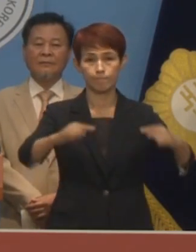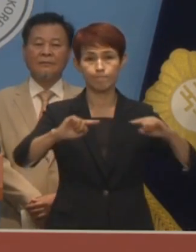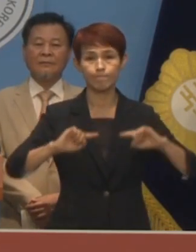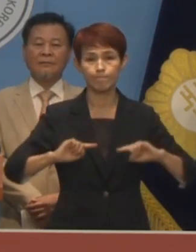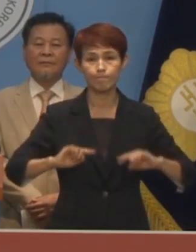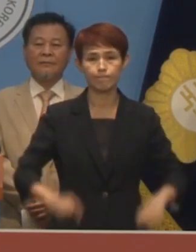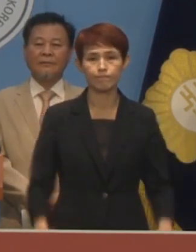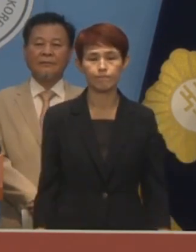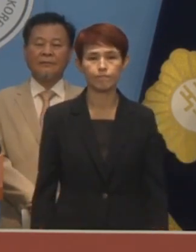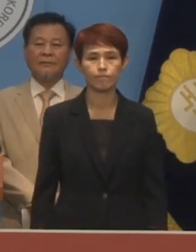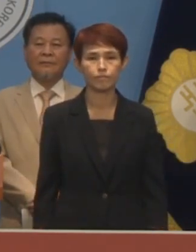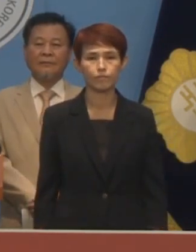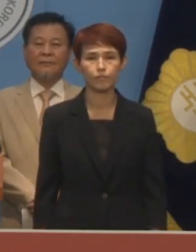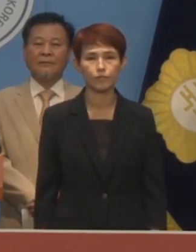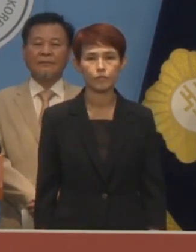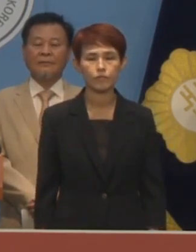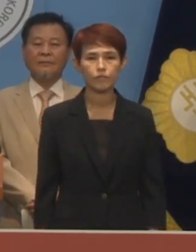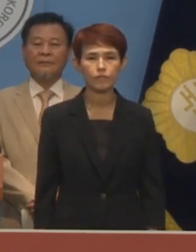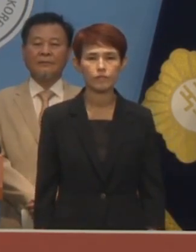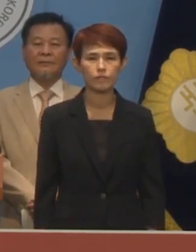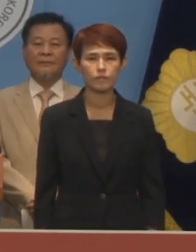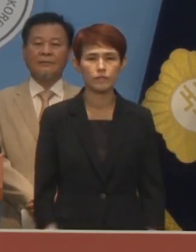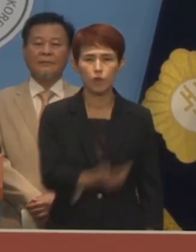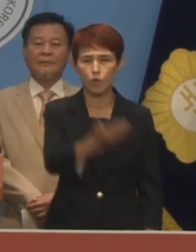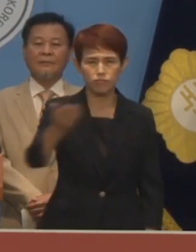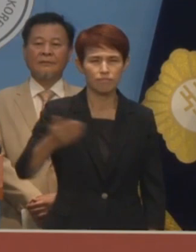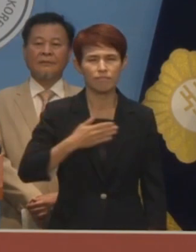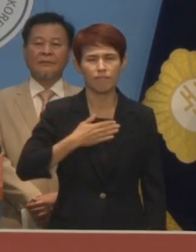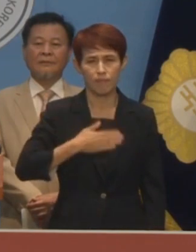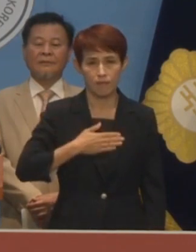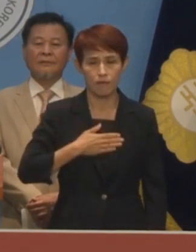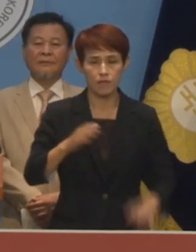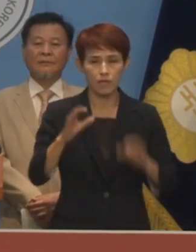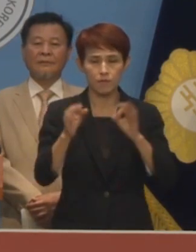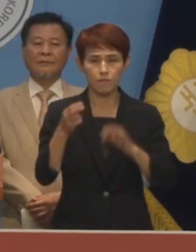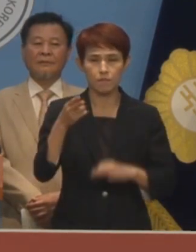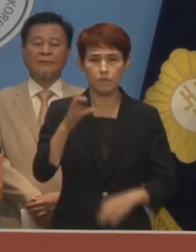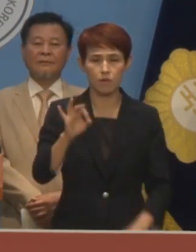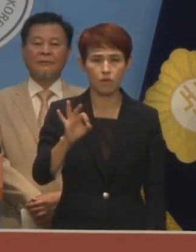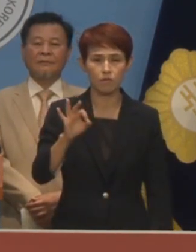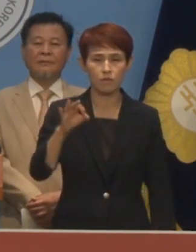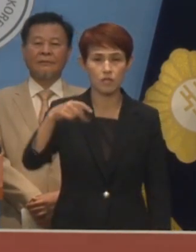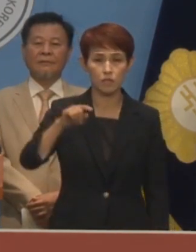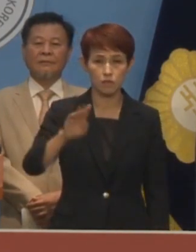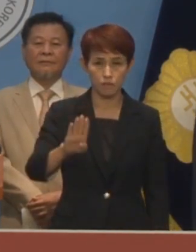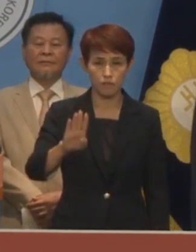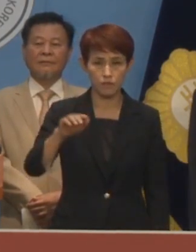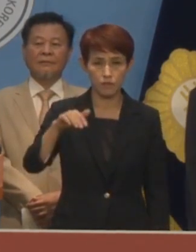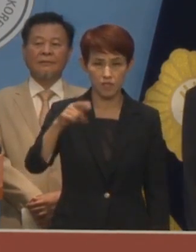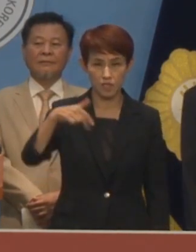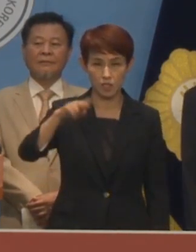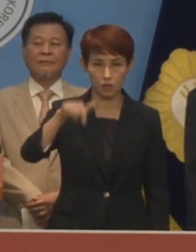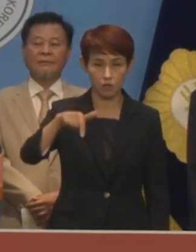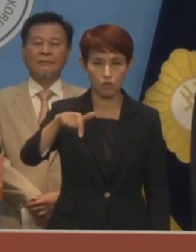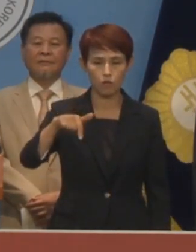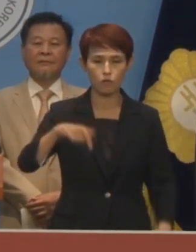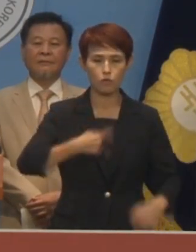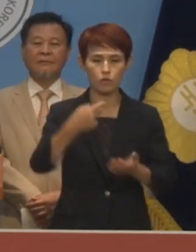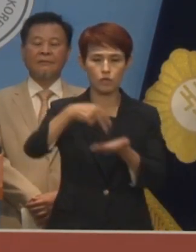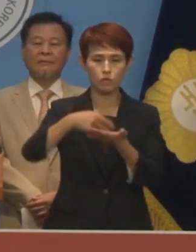주셨습니다. 다들 아시는 것처럼 최근에 김영석 독립기념관장 임명과 관련해서